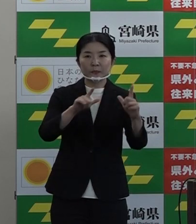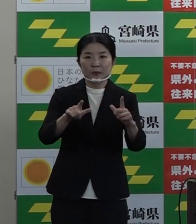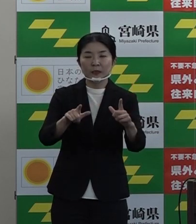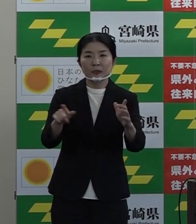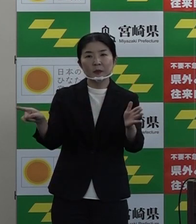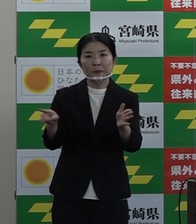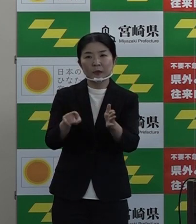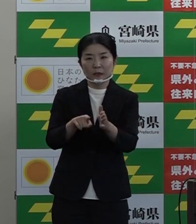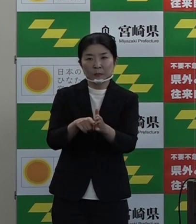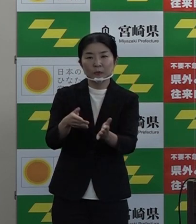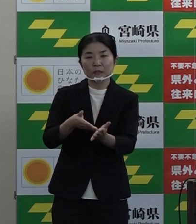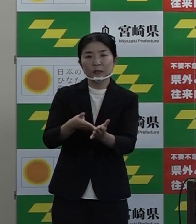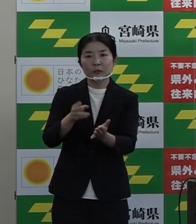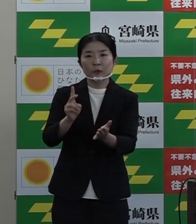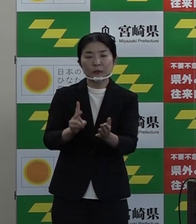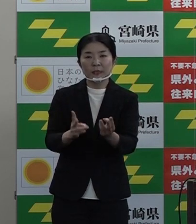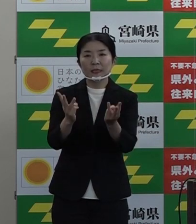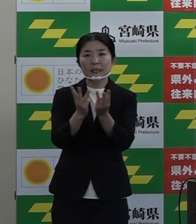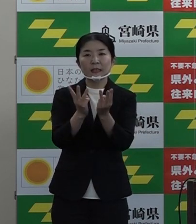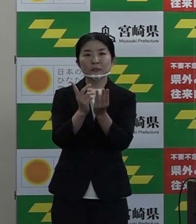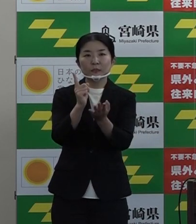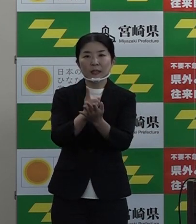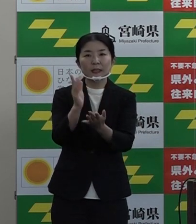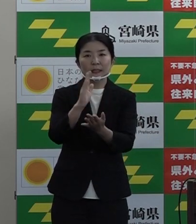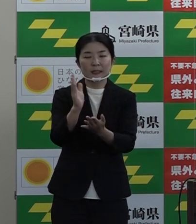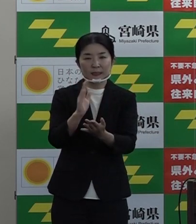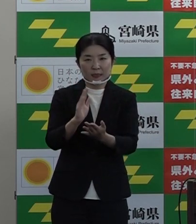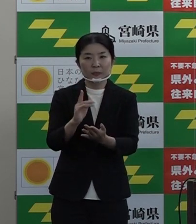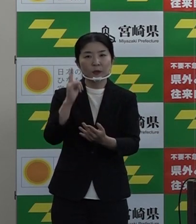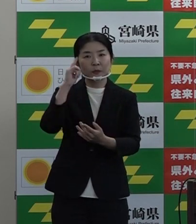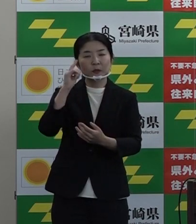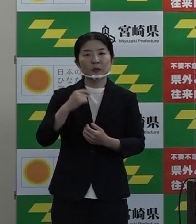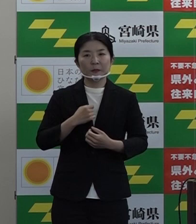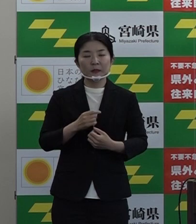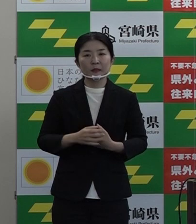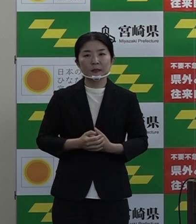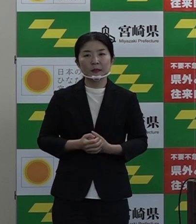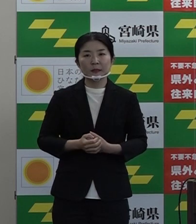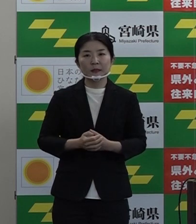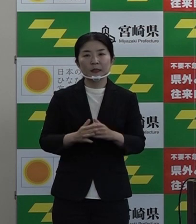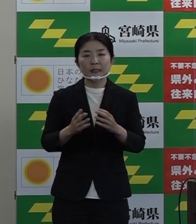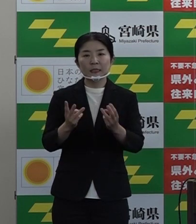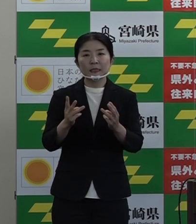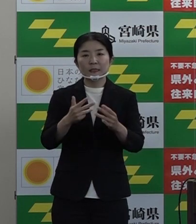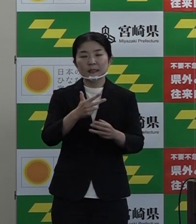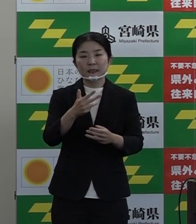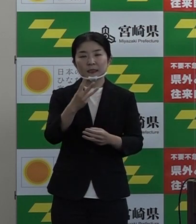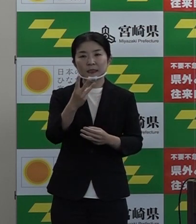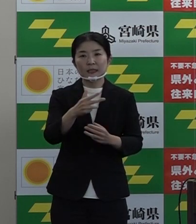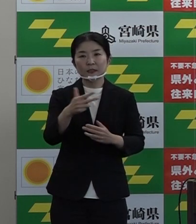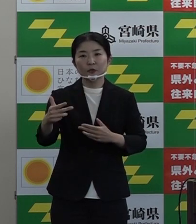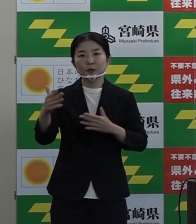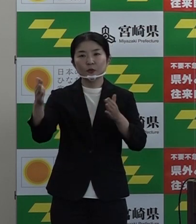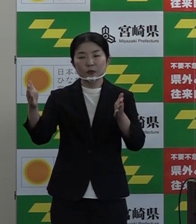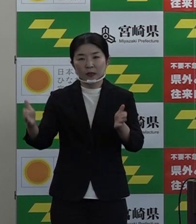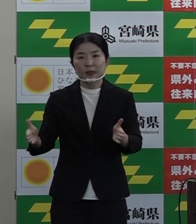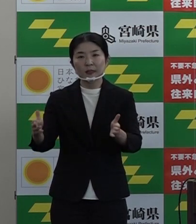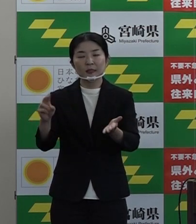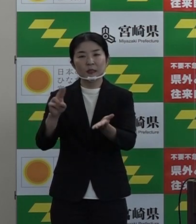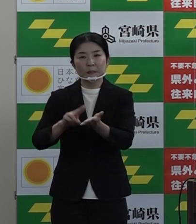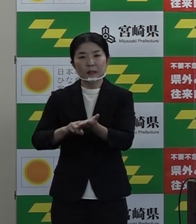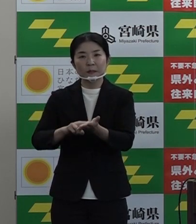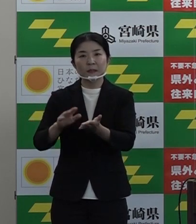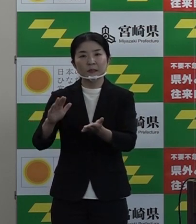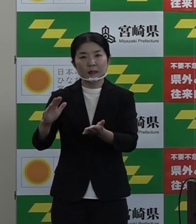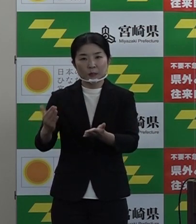でも申し上げておりますように、単に数字だけで割り切れないのかなと考えております。今約3週間ということで設定をしておりますが、これ